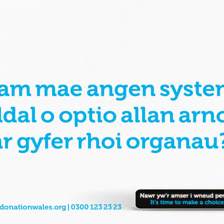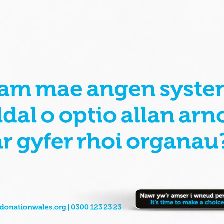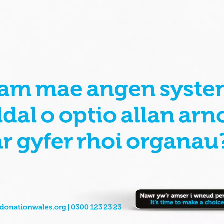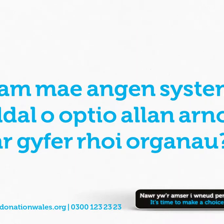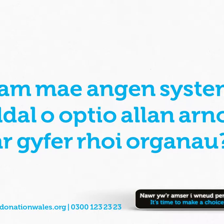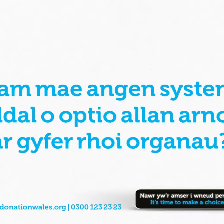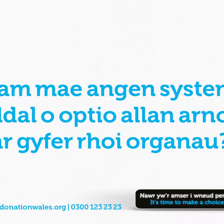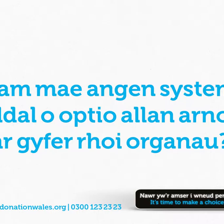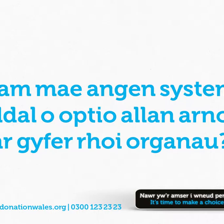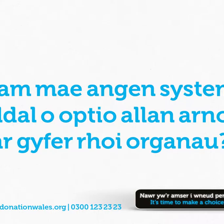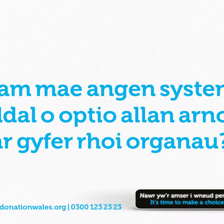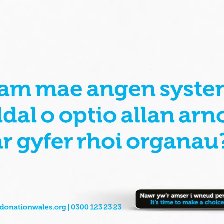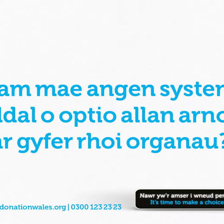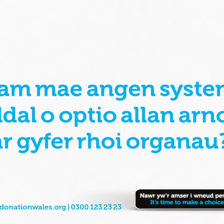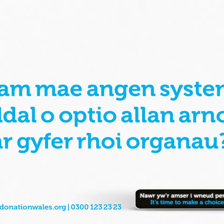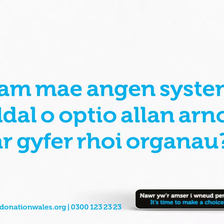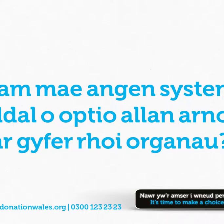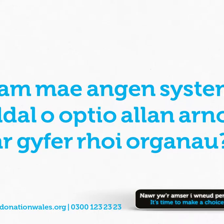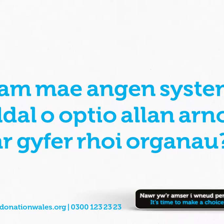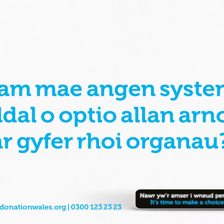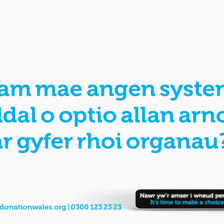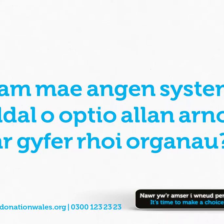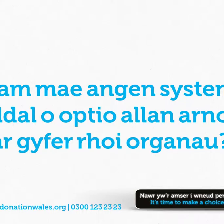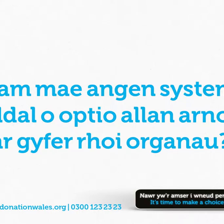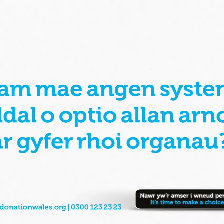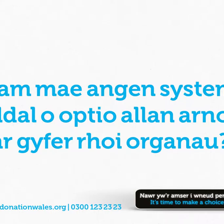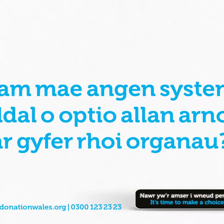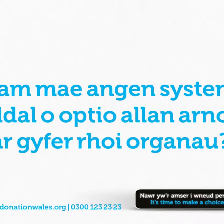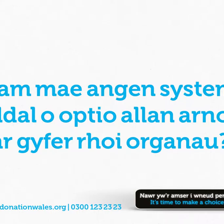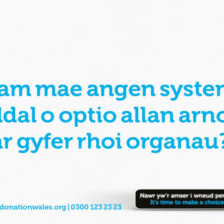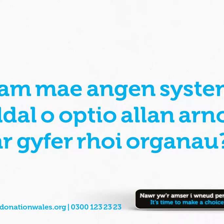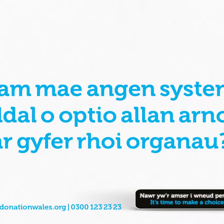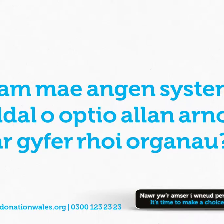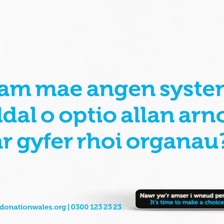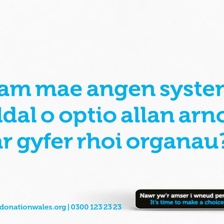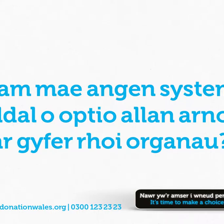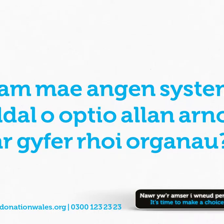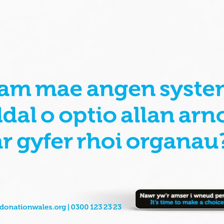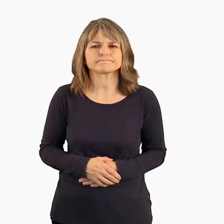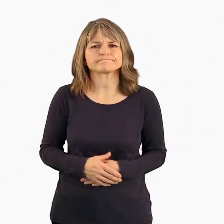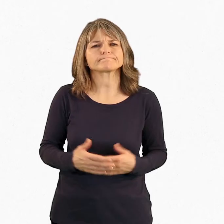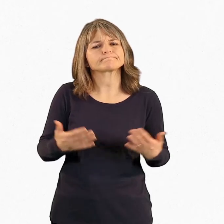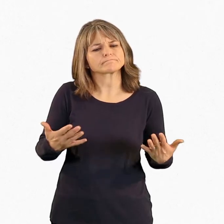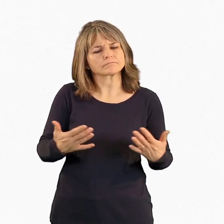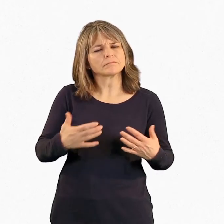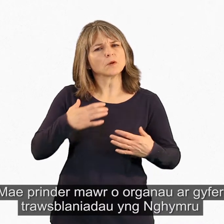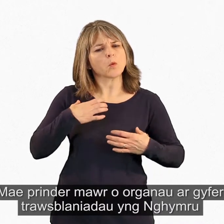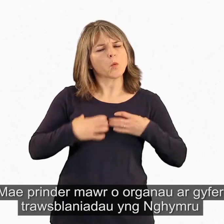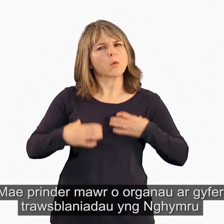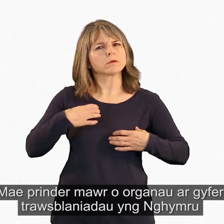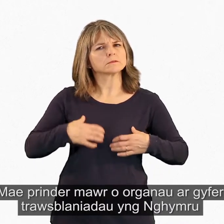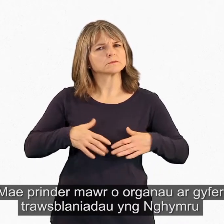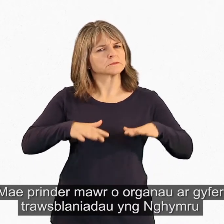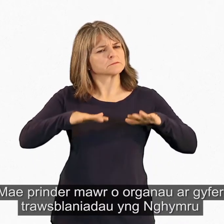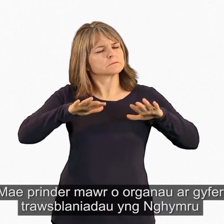Pam mae angen system feddal o optio allan arnom ar gyfer rhoi organau? Mae prinder mawr